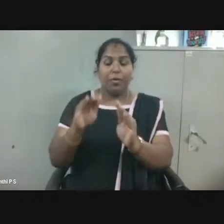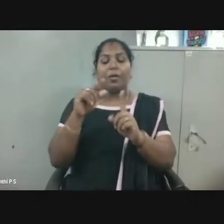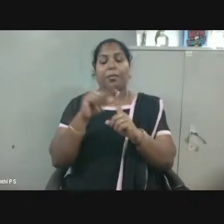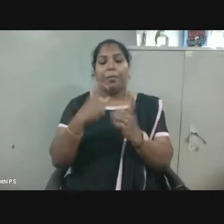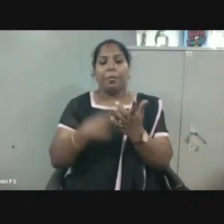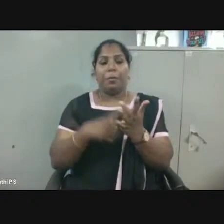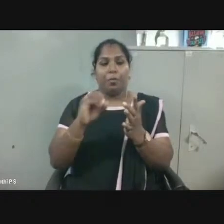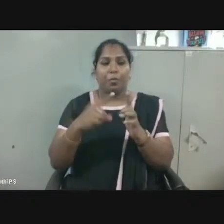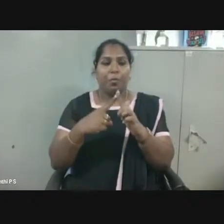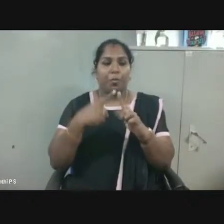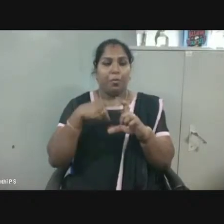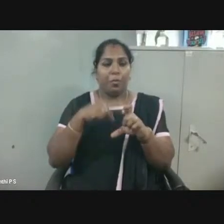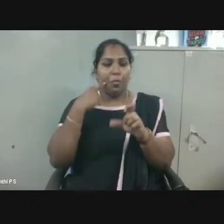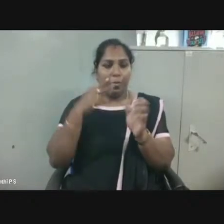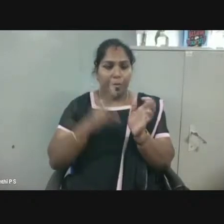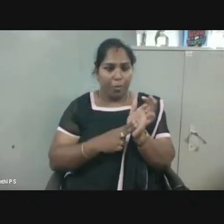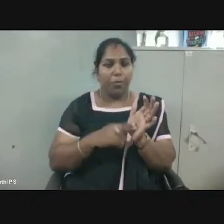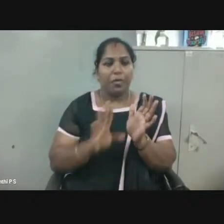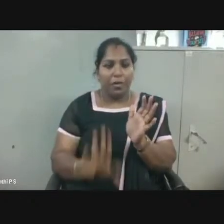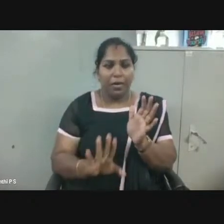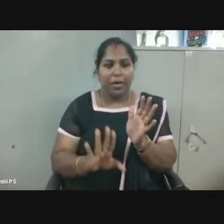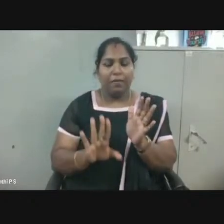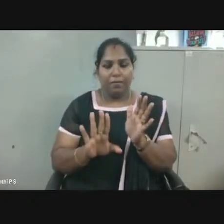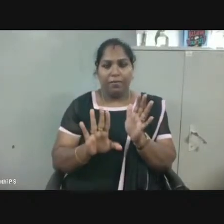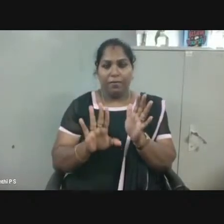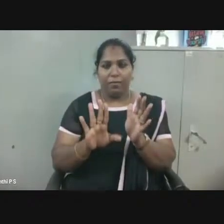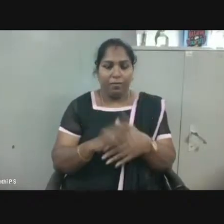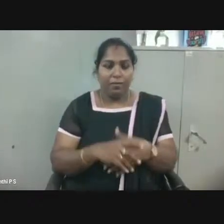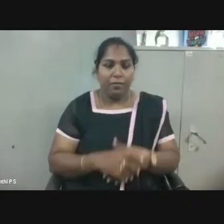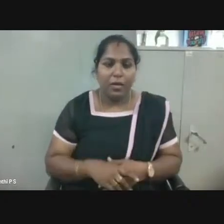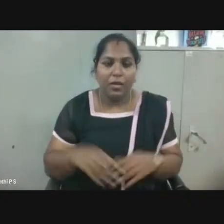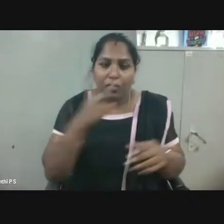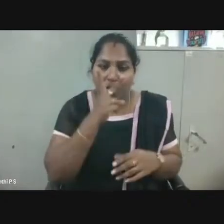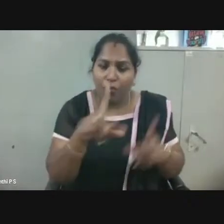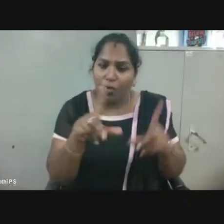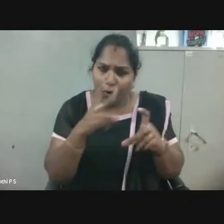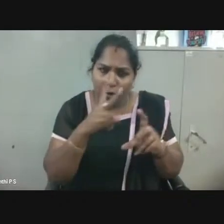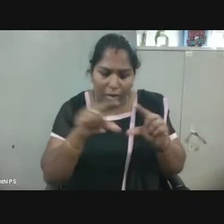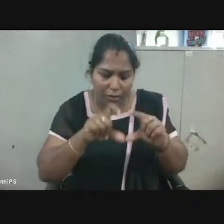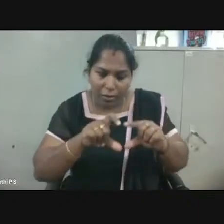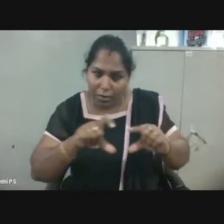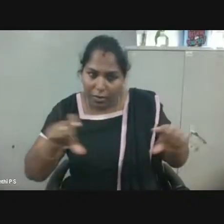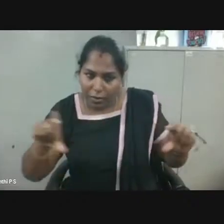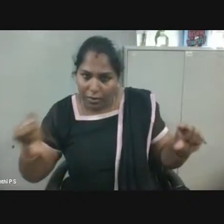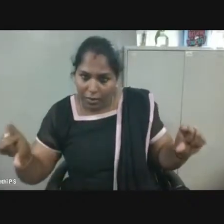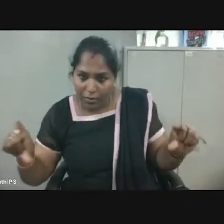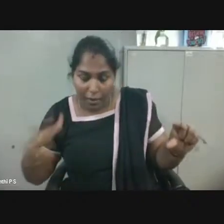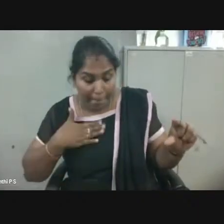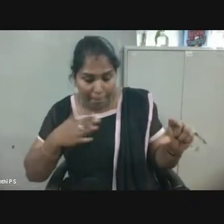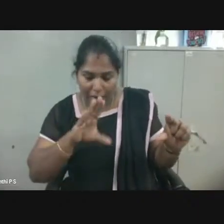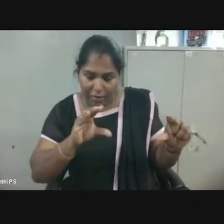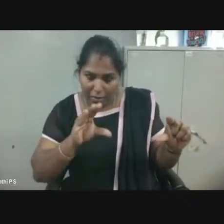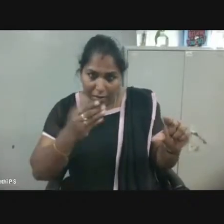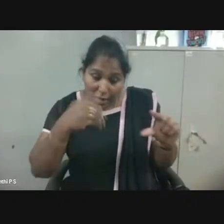ഡിസ്ട്രോഫിൻ. ഇപ്പം നമ്മുടെ ഈ മസിലിന്റെ പടം കണ്ടാൽ അറിയാം, ഒരു നീണ്ട ട്യൂബ് പോലെയാണ് ഈ മസിൽ ഇരിക്കുന്നത്. അപ്പൊ മസിലിനകത്ത് തന്നെ വീണ്ടും വീണ്ടും